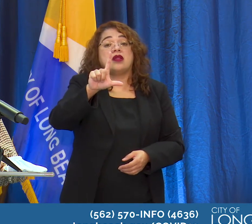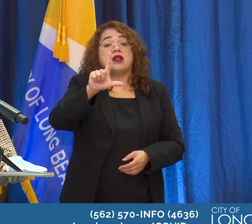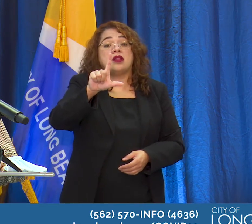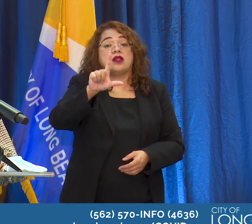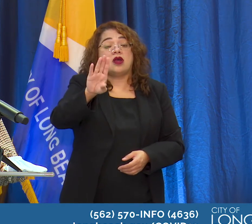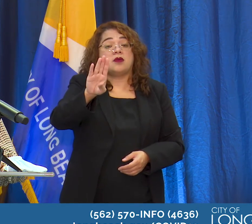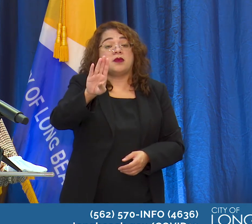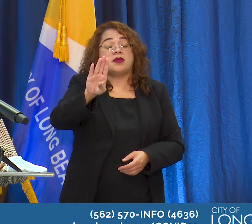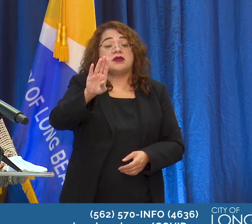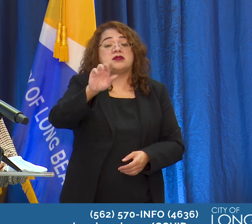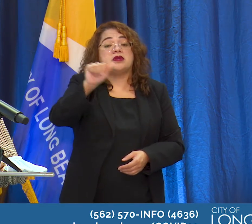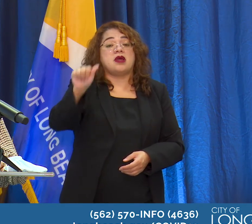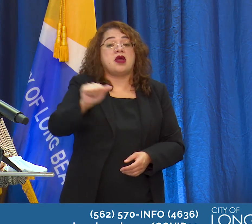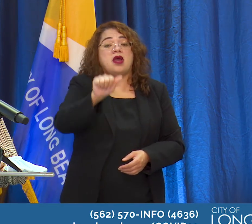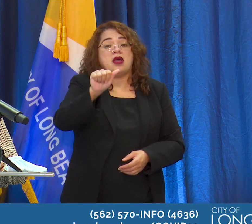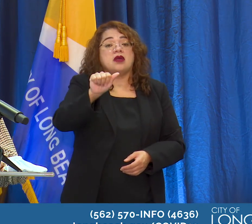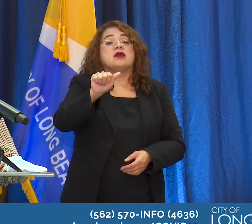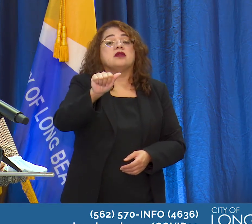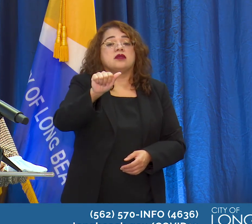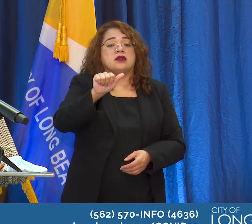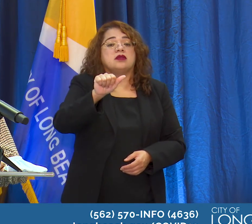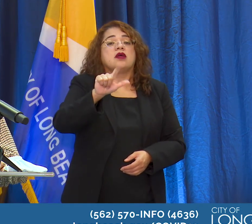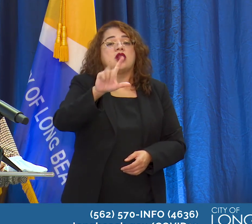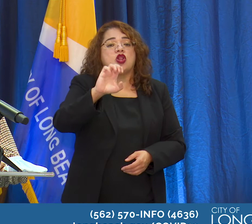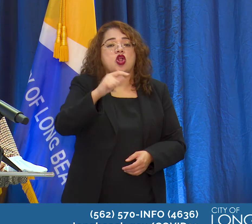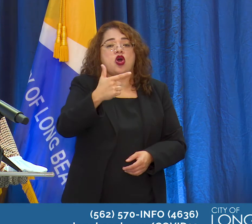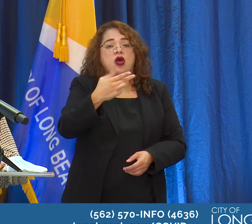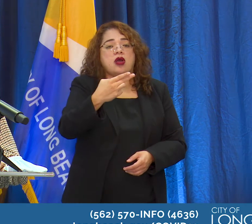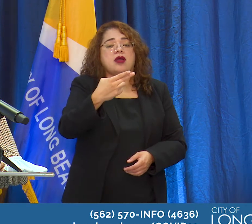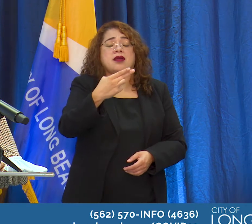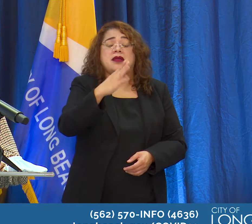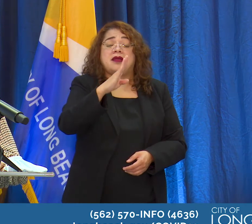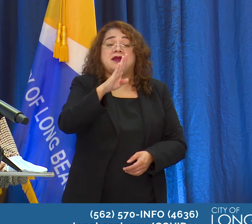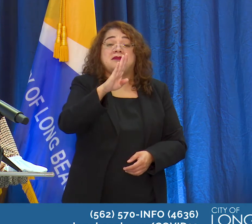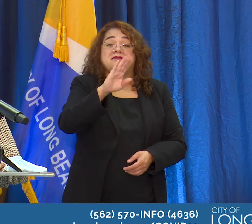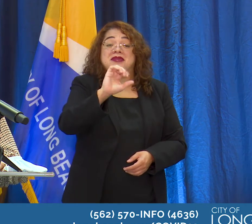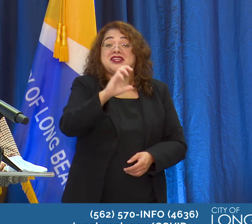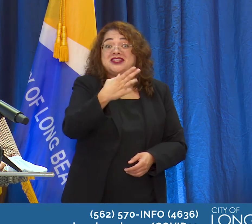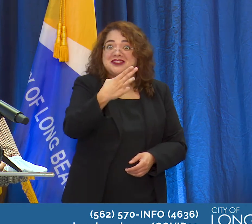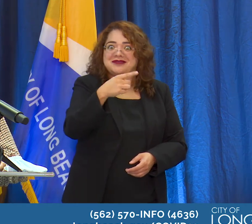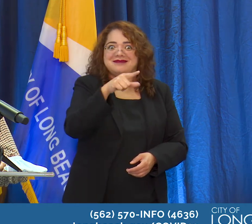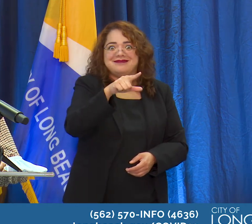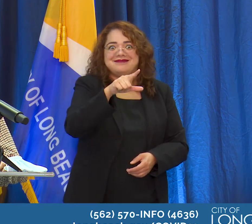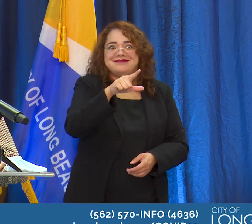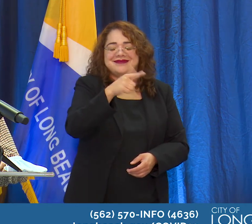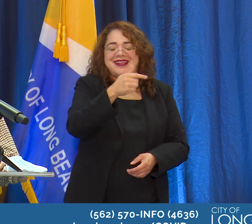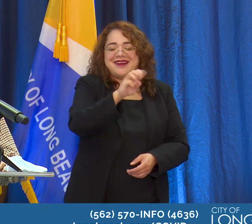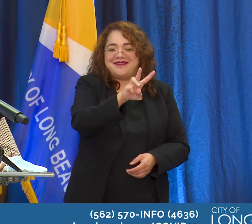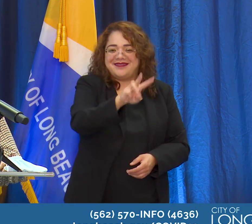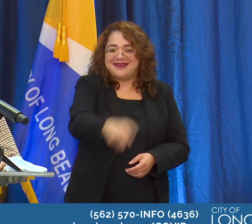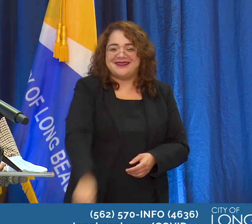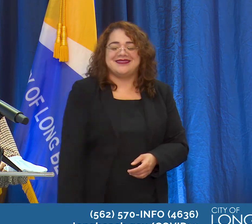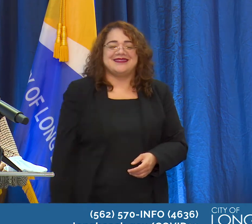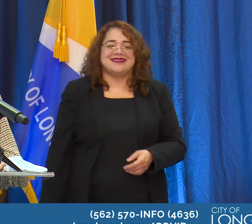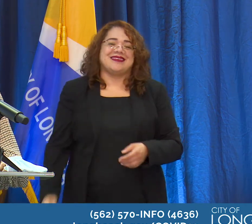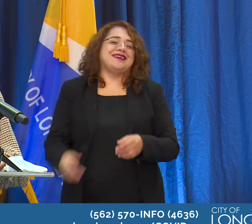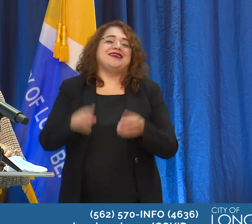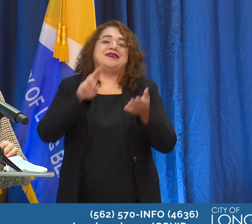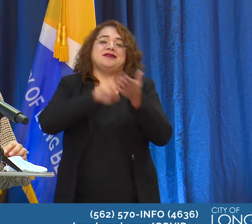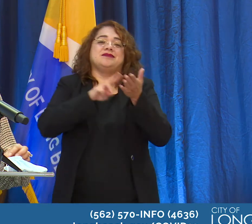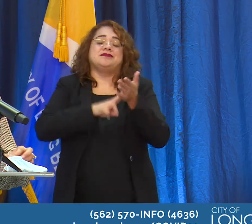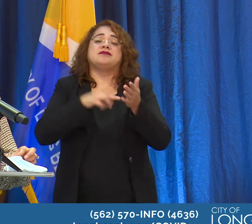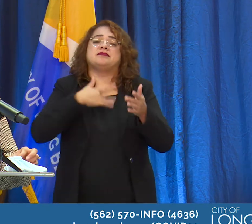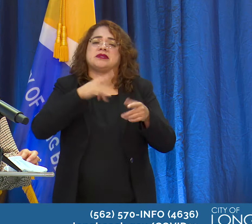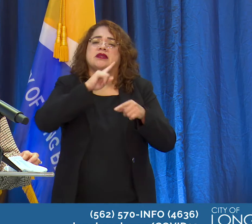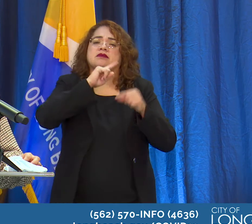@longbeach.gov y le regresarán su llamada. Recuerde que la inscripción a Medi-Cal es durante todo el año, y la inscripción